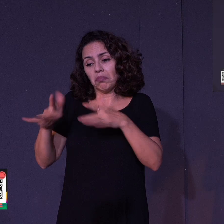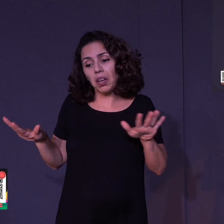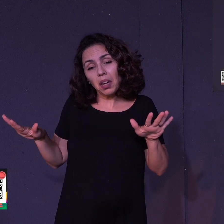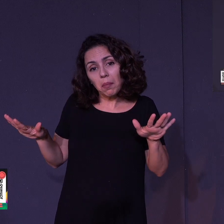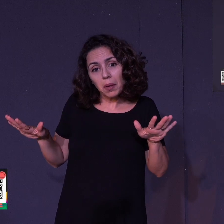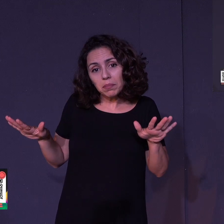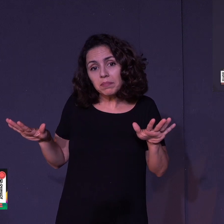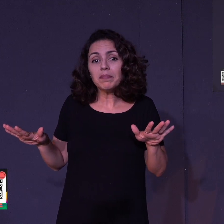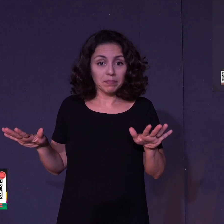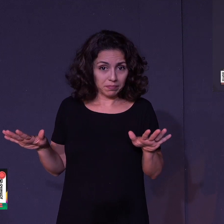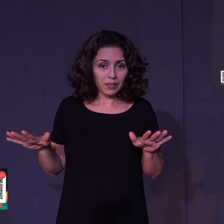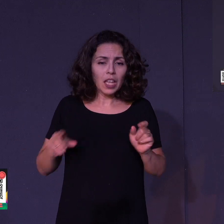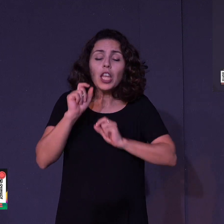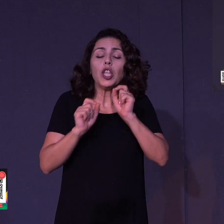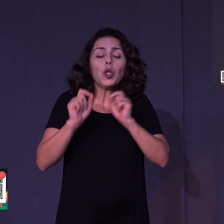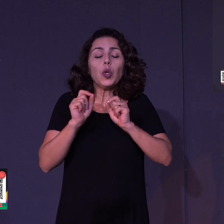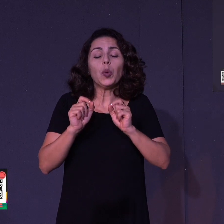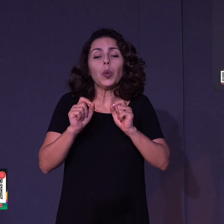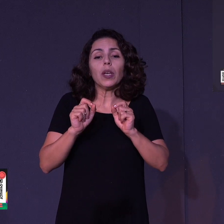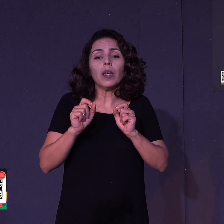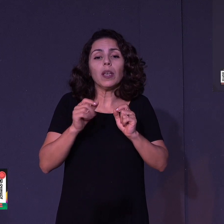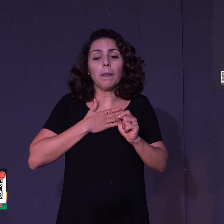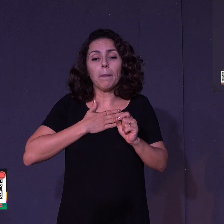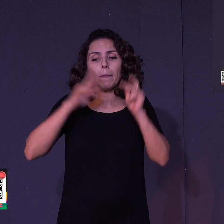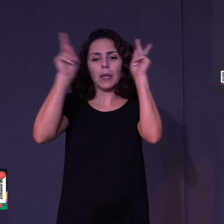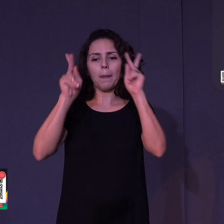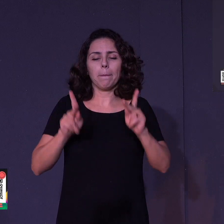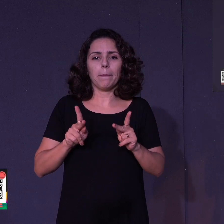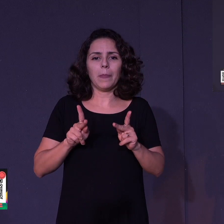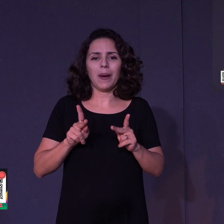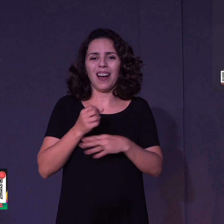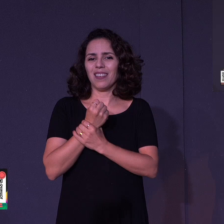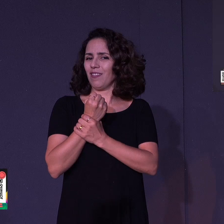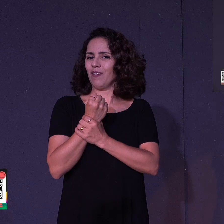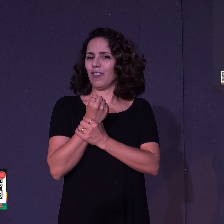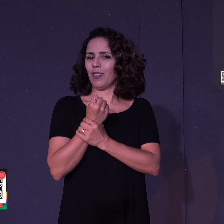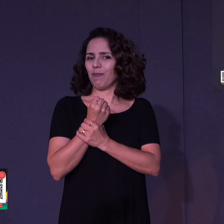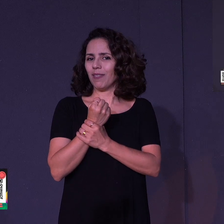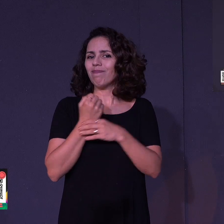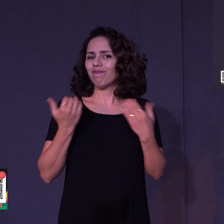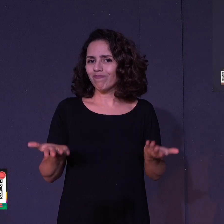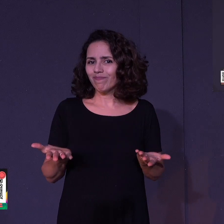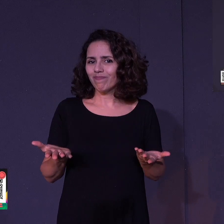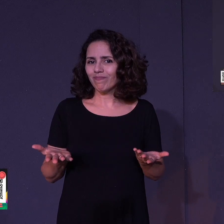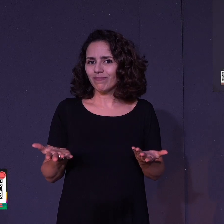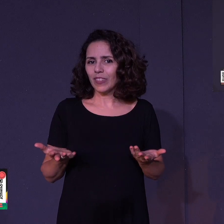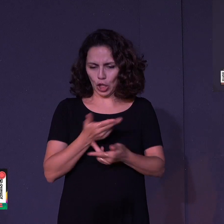paz, a nossa ansiedade por paz em pessoas e em coisas, em bens e em